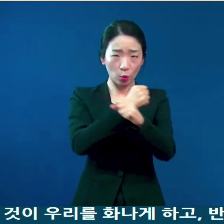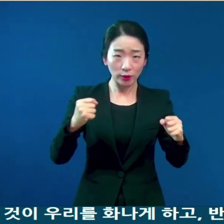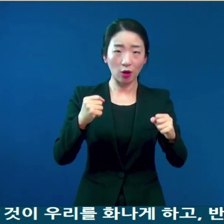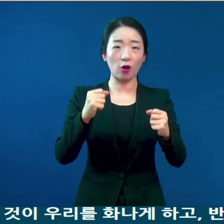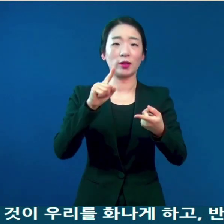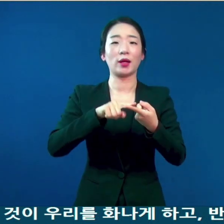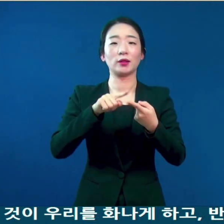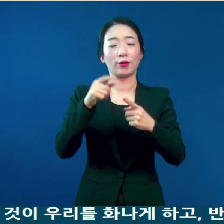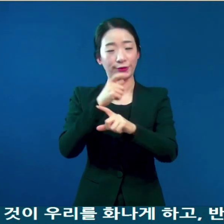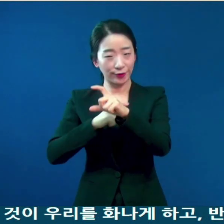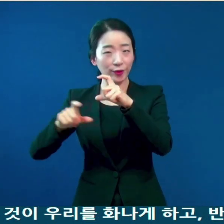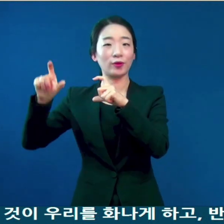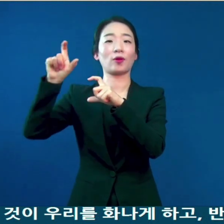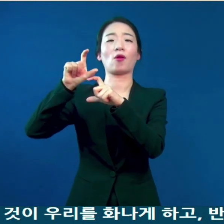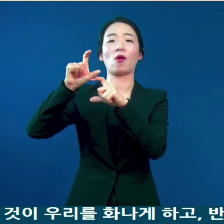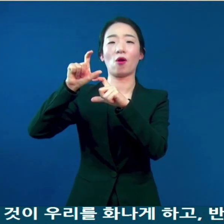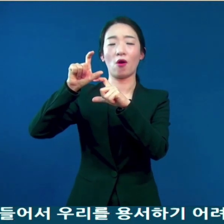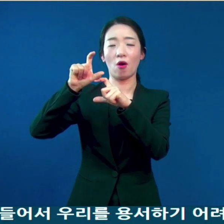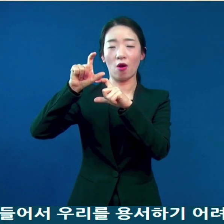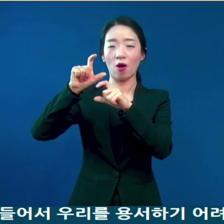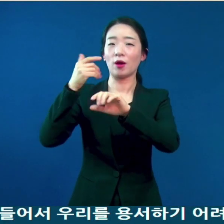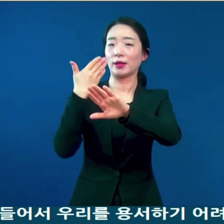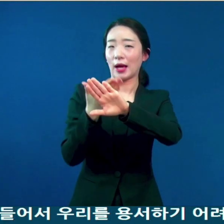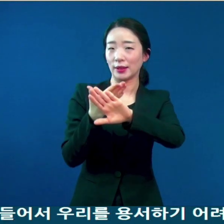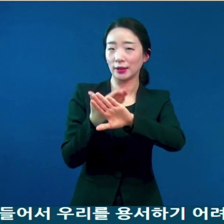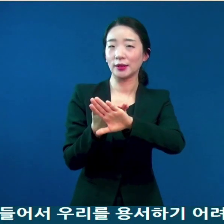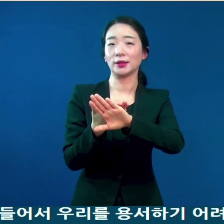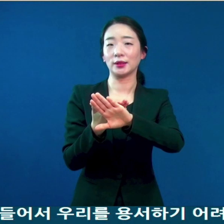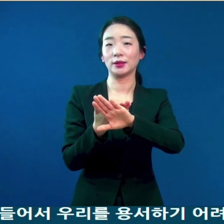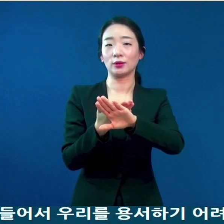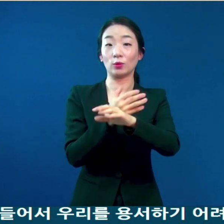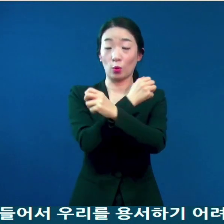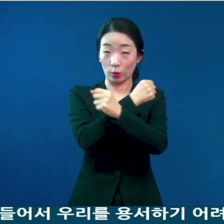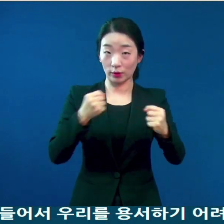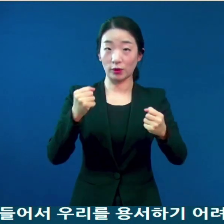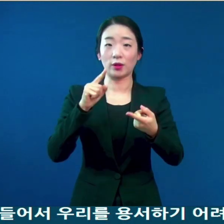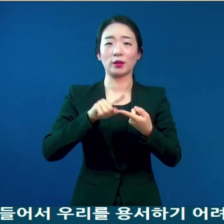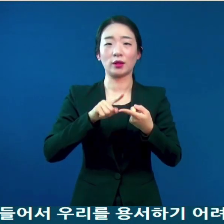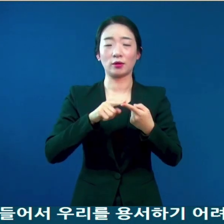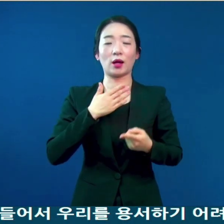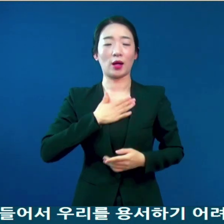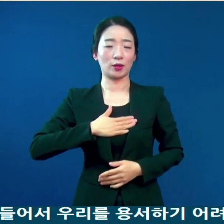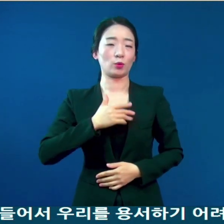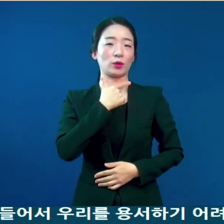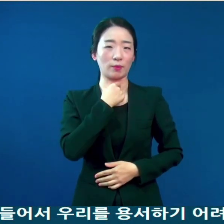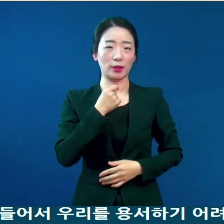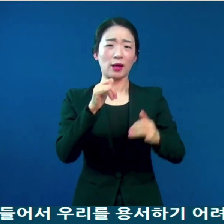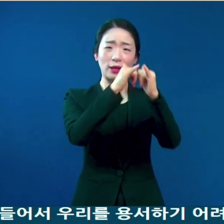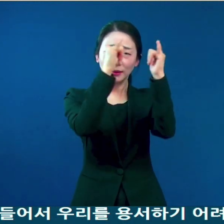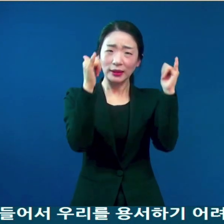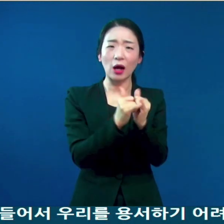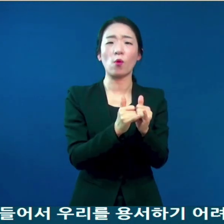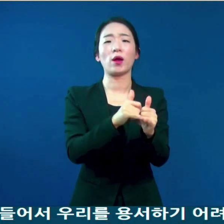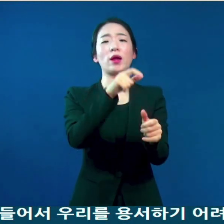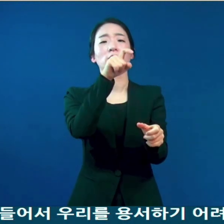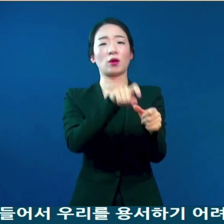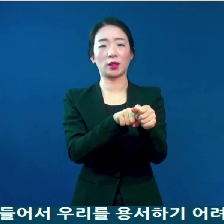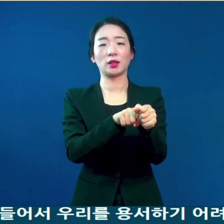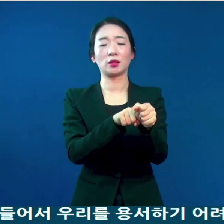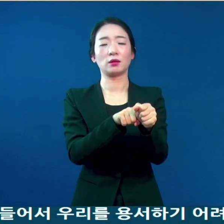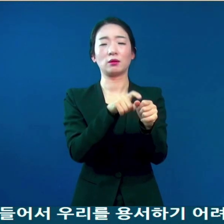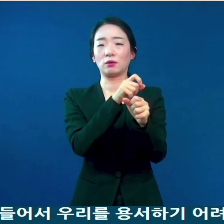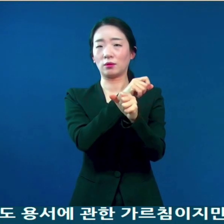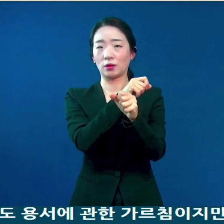추가해서 또 다른 측면의 용서가 담겨 있습니다. 사회적인 일에 대한 분노죠. 간음하다가